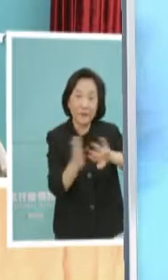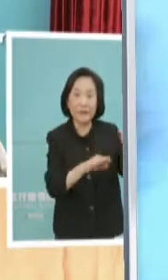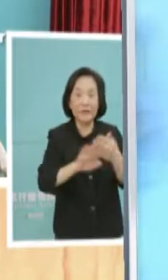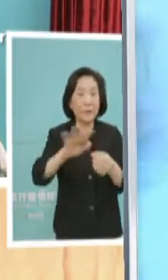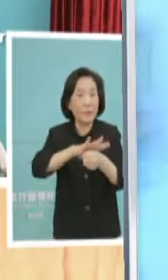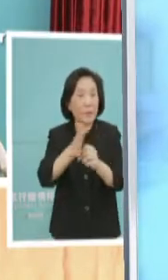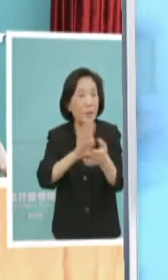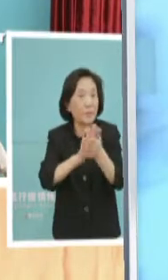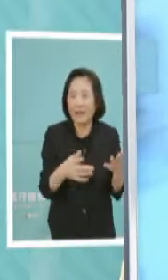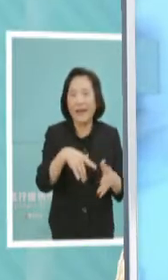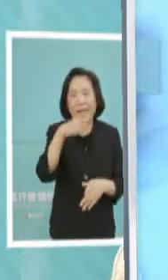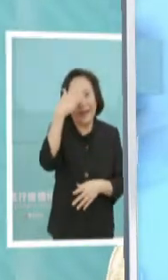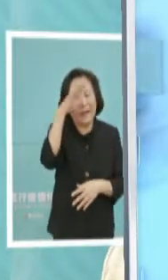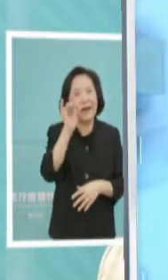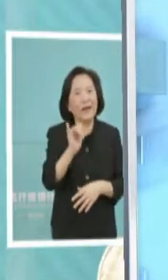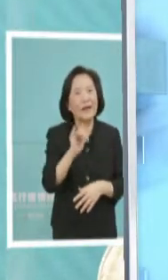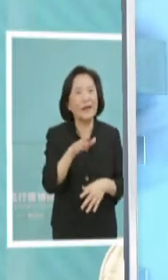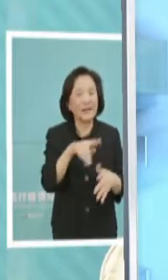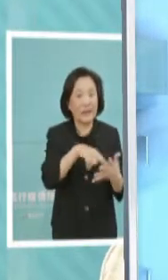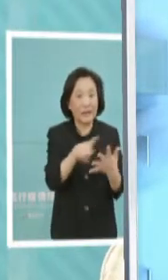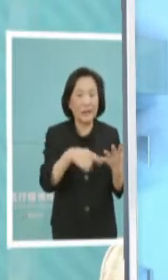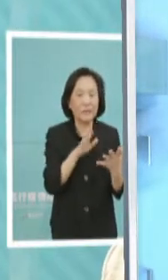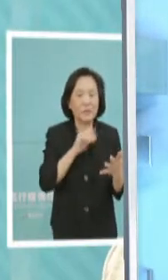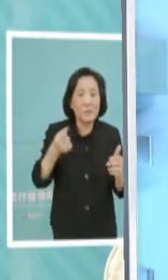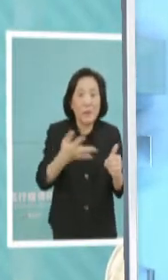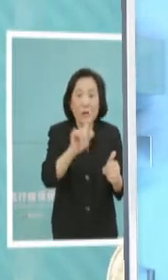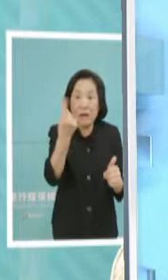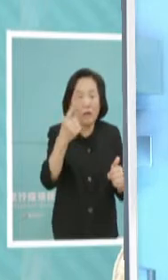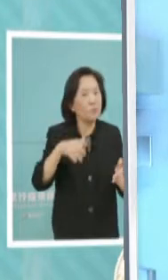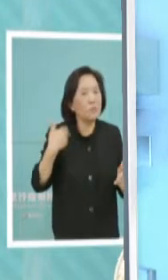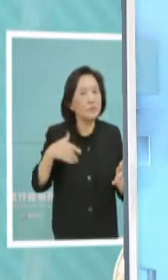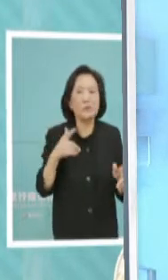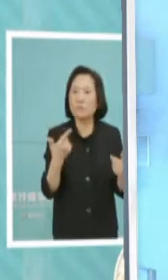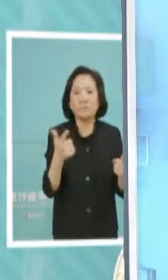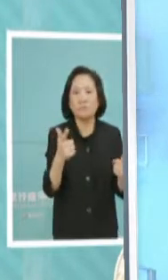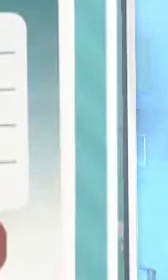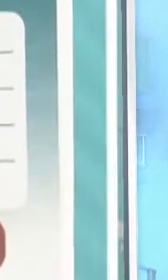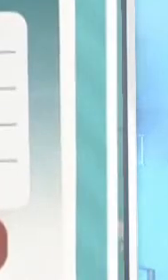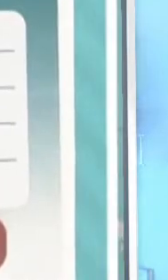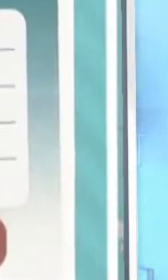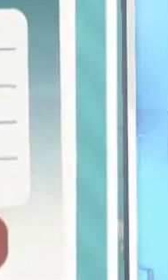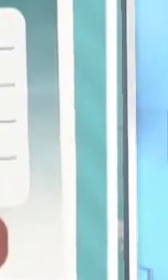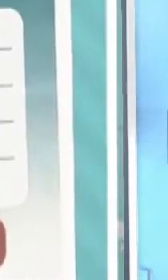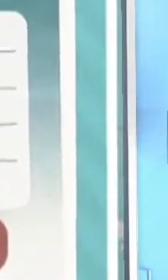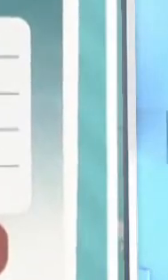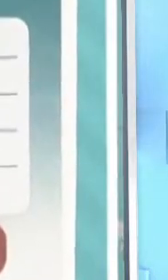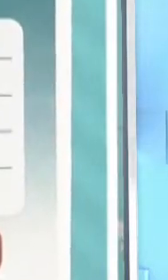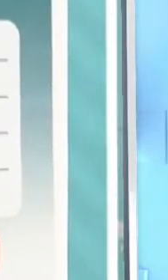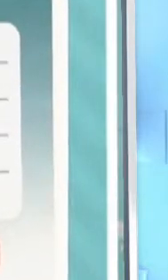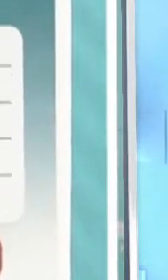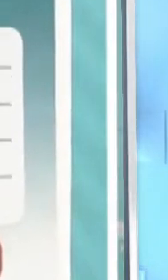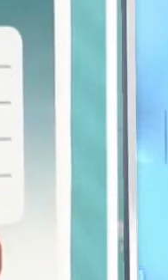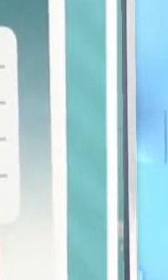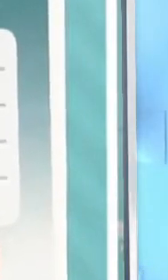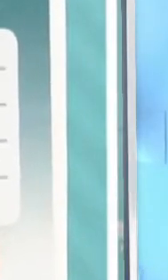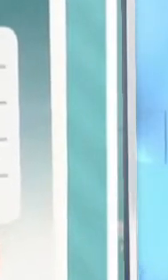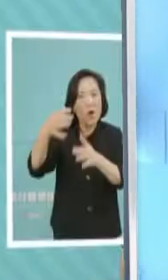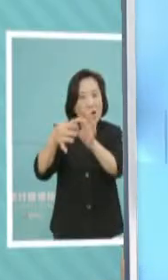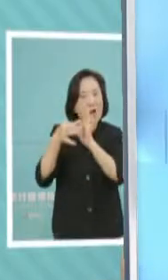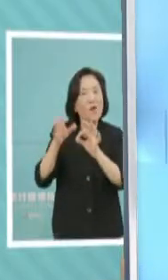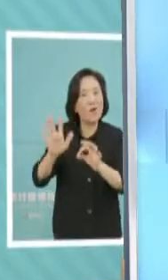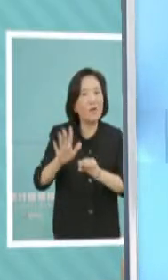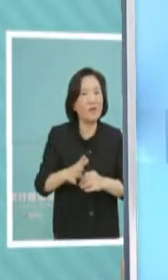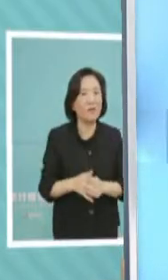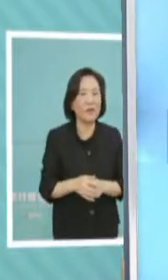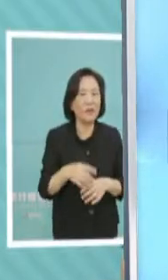新北市昨天新增7例本土个案，6例是居家隔离因转阳，只有1例新